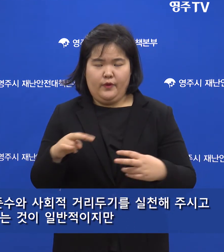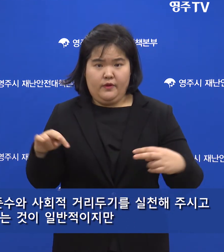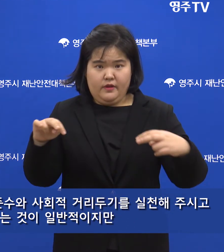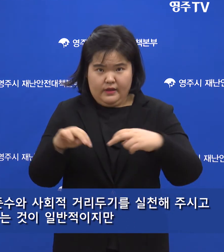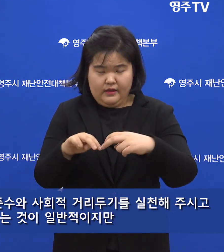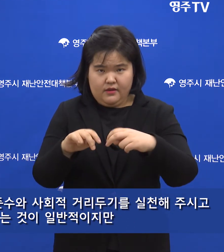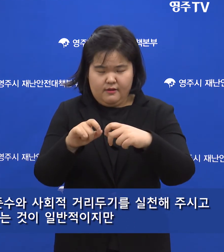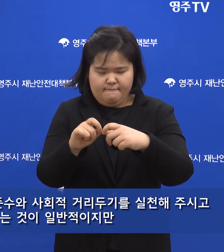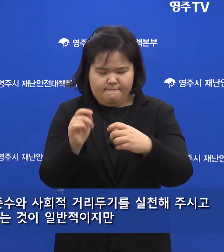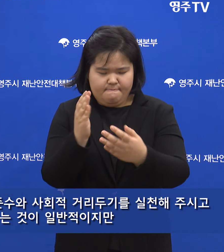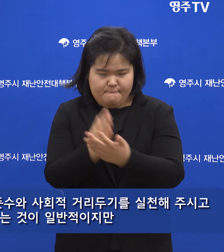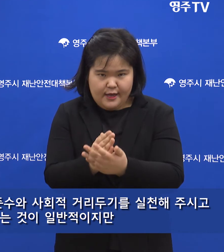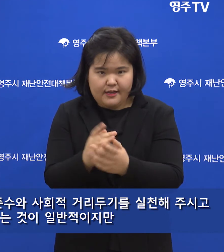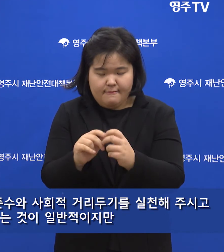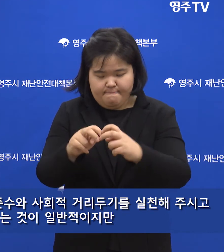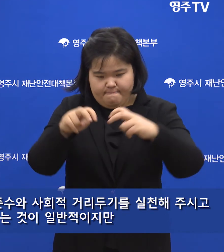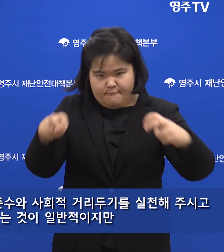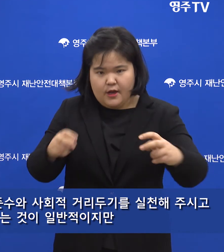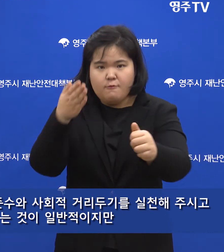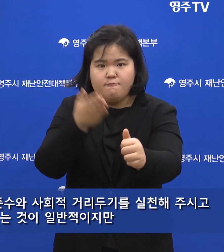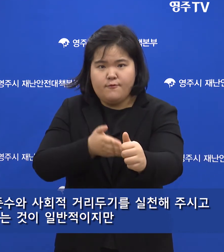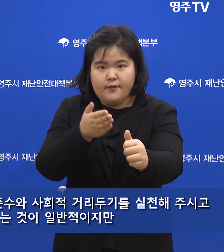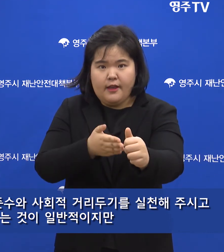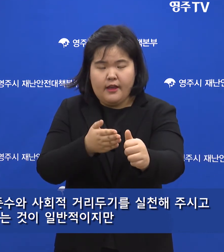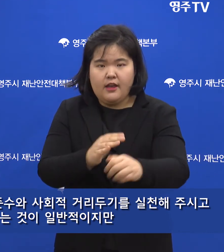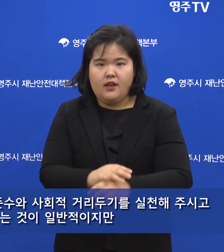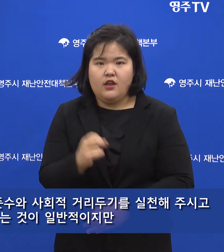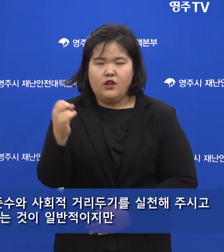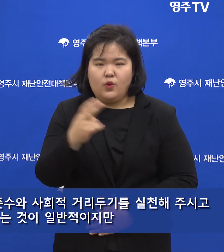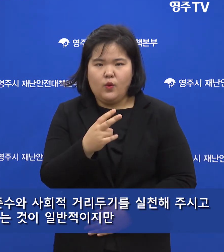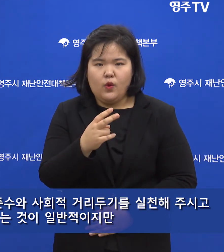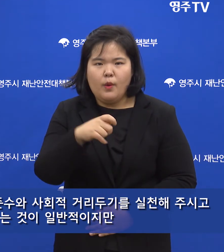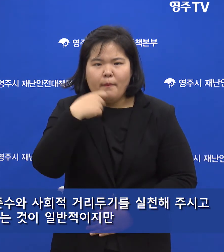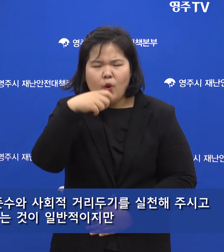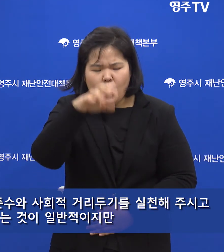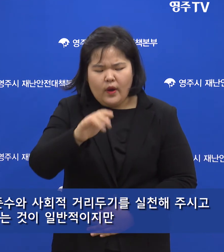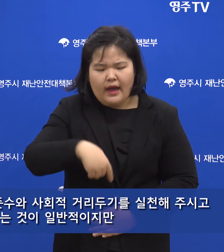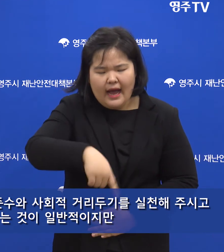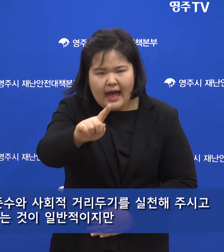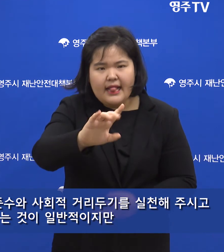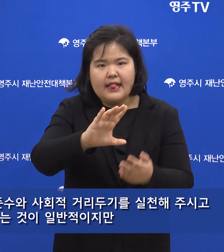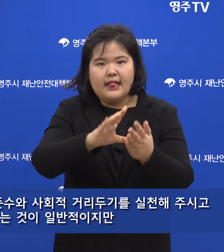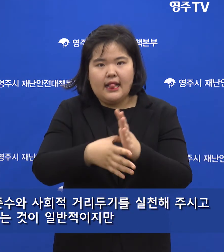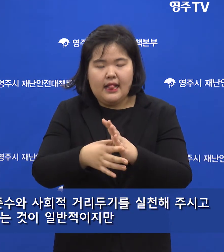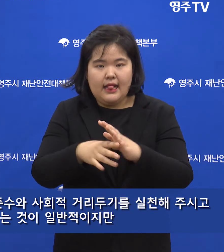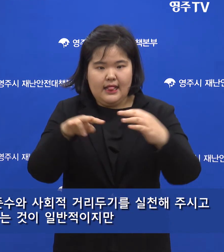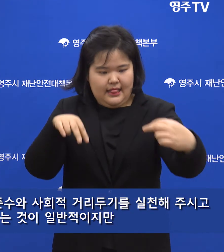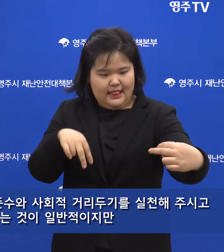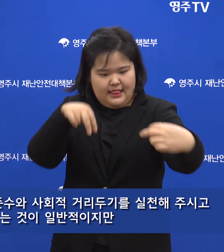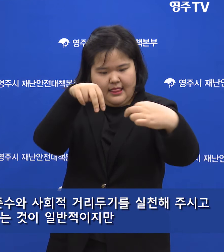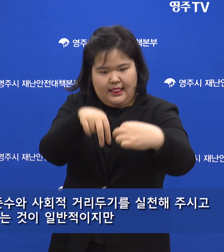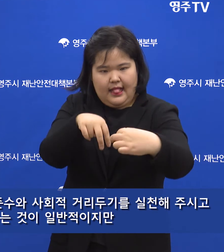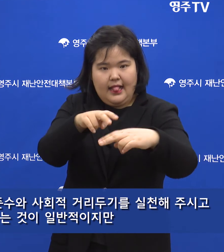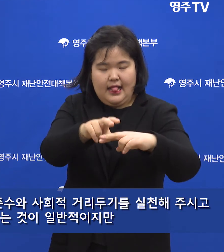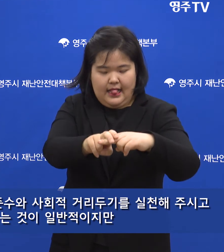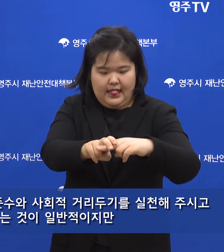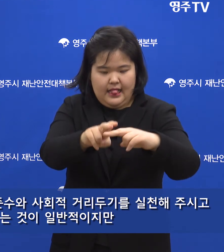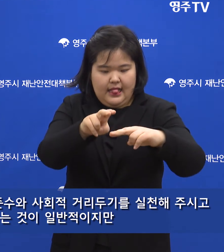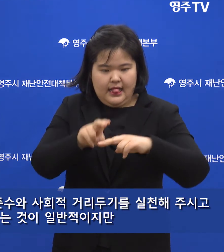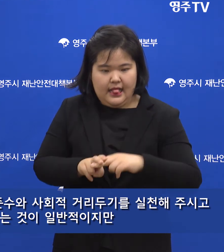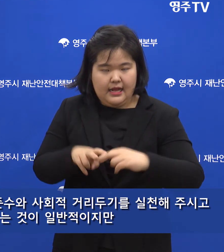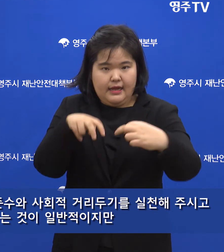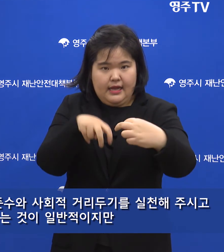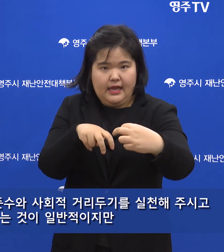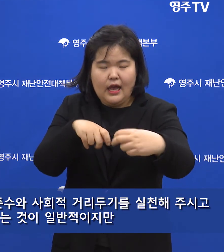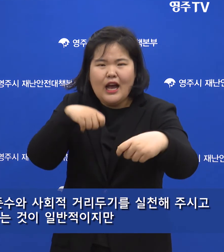두기를 실천해 주시고, 특히 음식점에 가실 때 마주 앉아서 식사하는